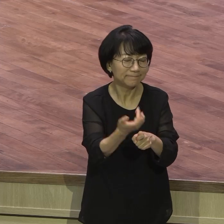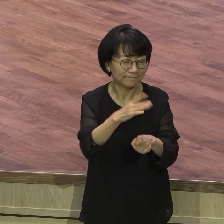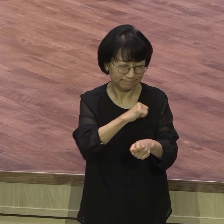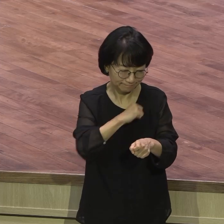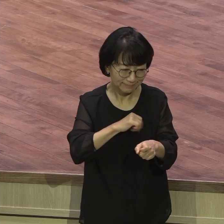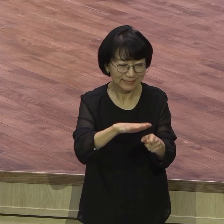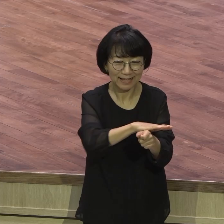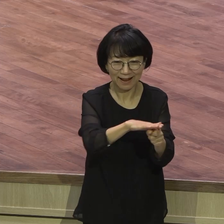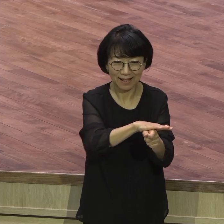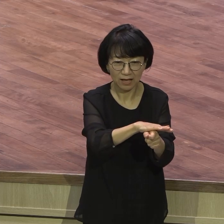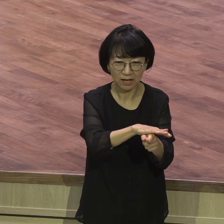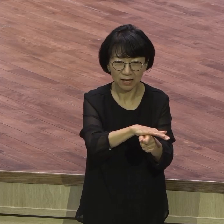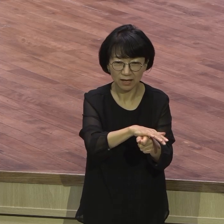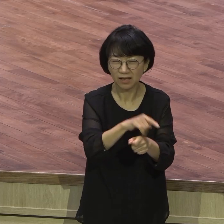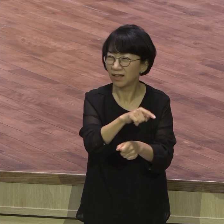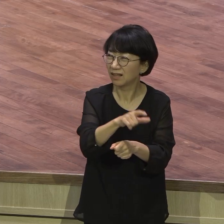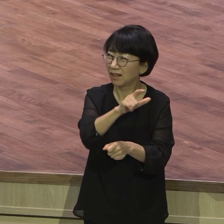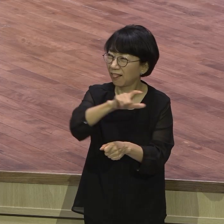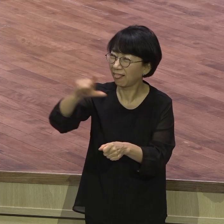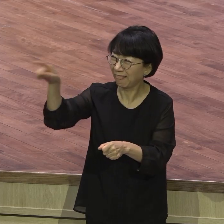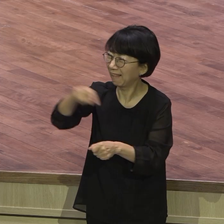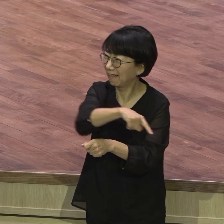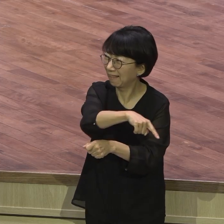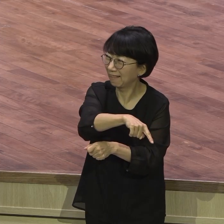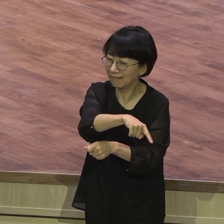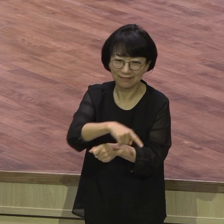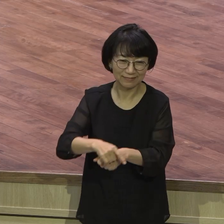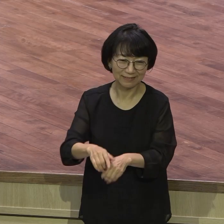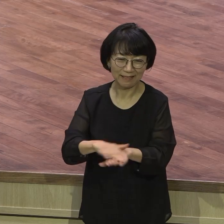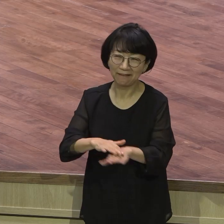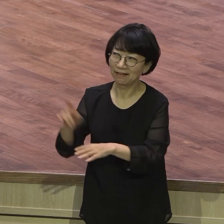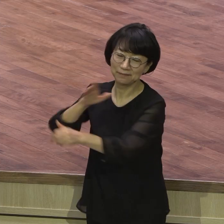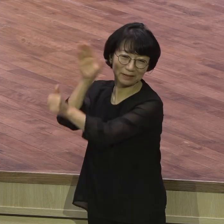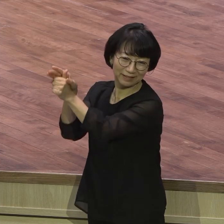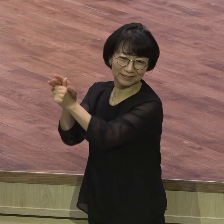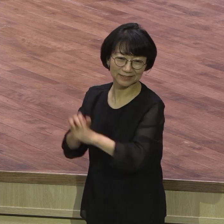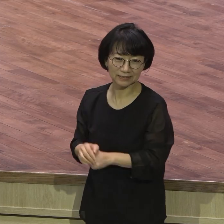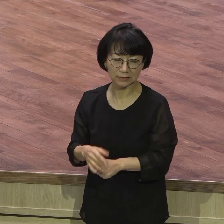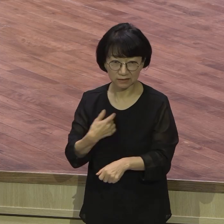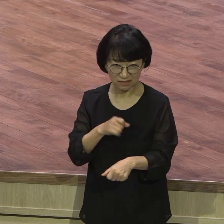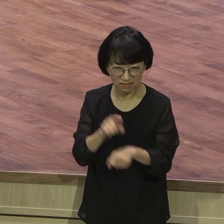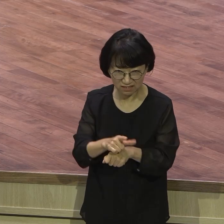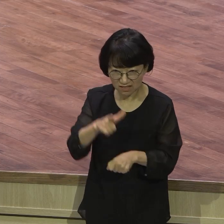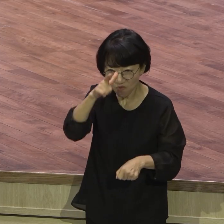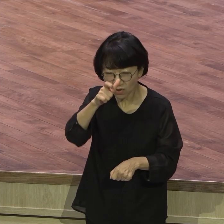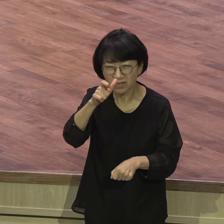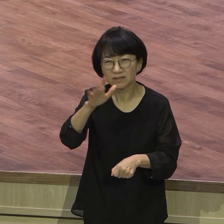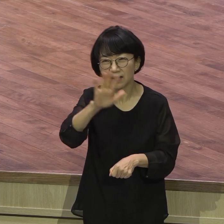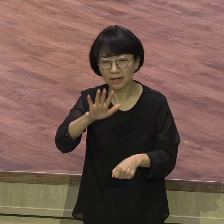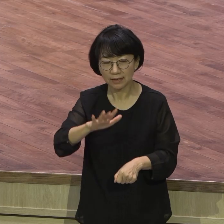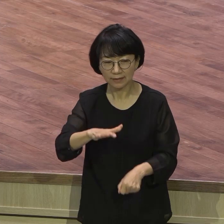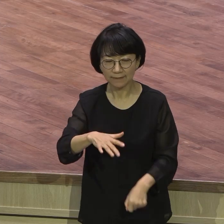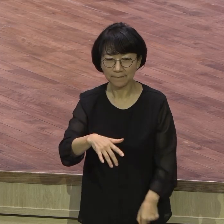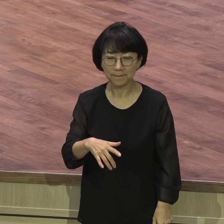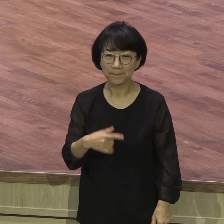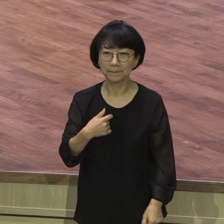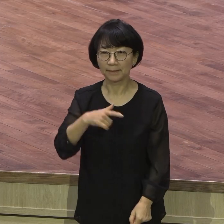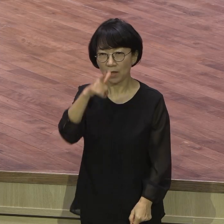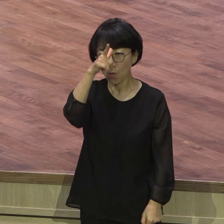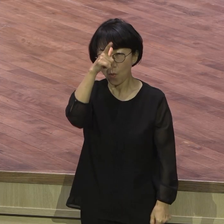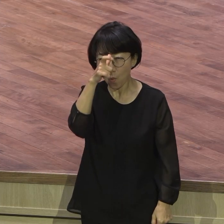내 사람이 죽은 거예요 성질이 없는 거예요 고집 없는 거예요 주장 없는 거예요